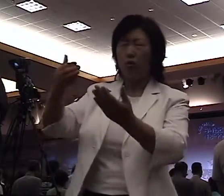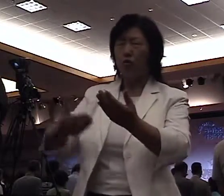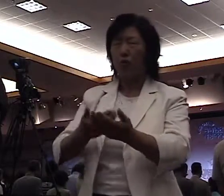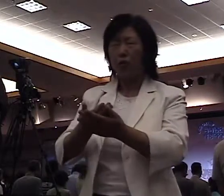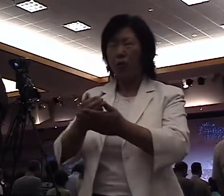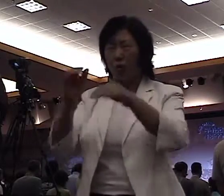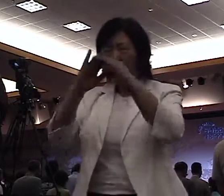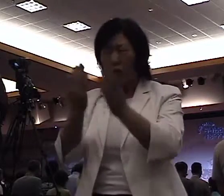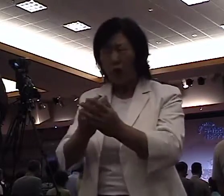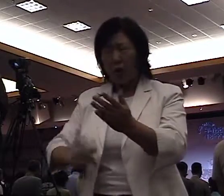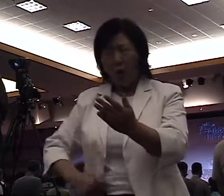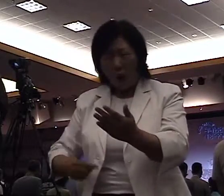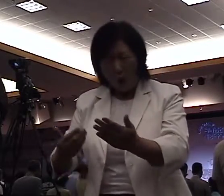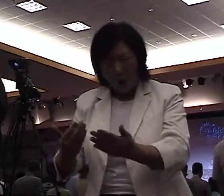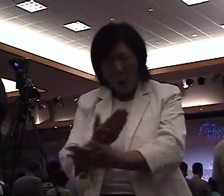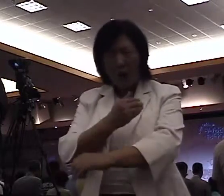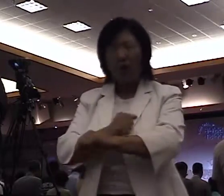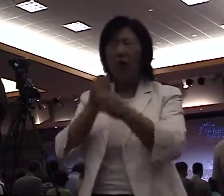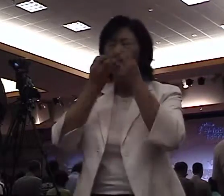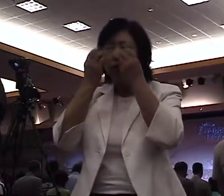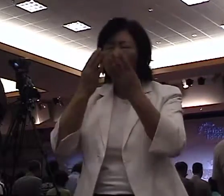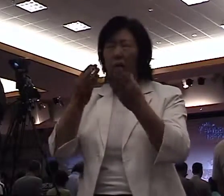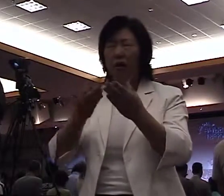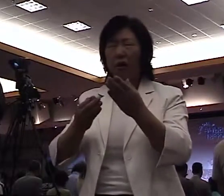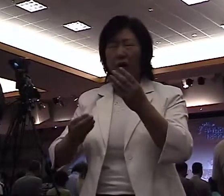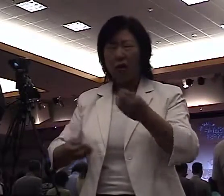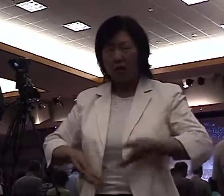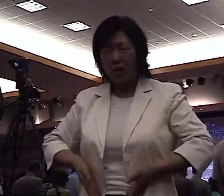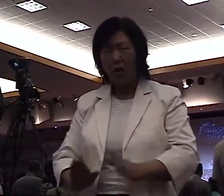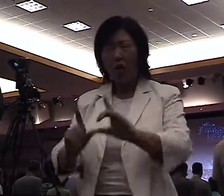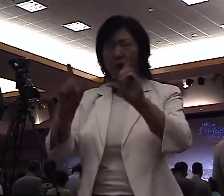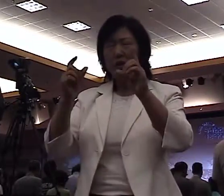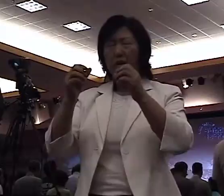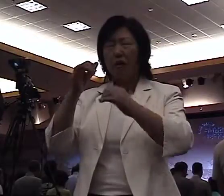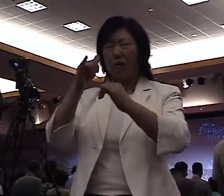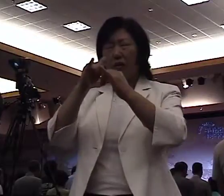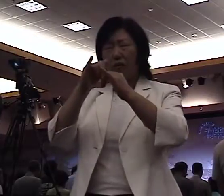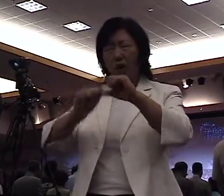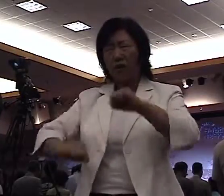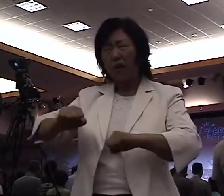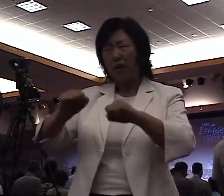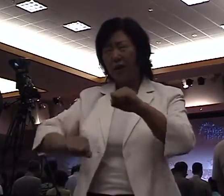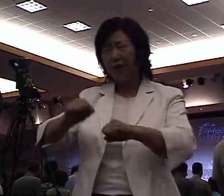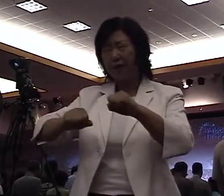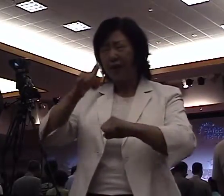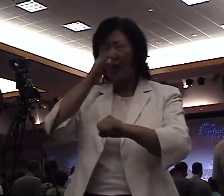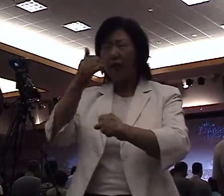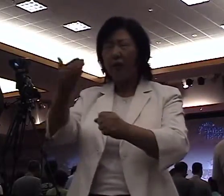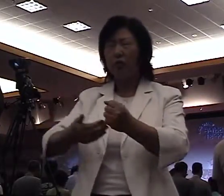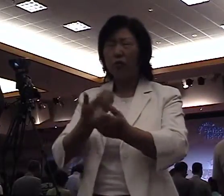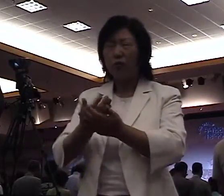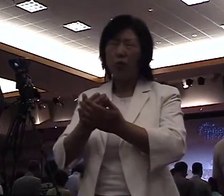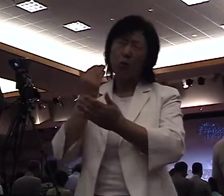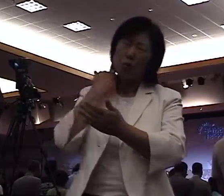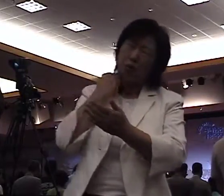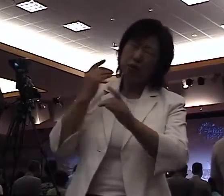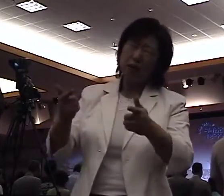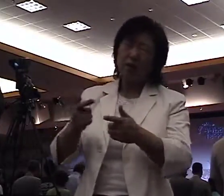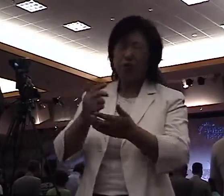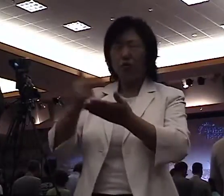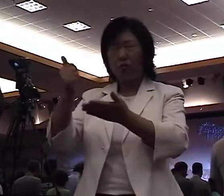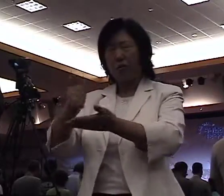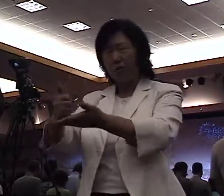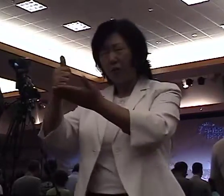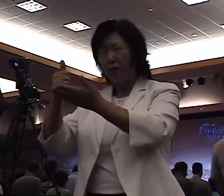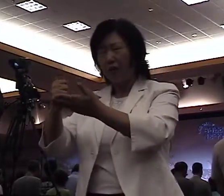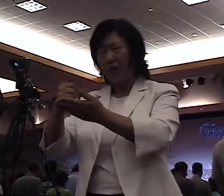모두가 통회하며 새롭게 태어나는 역사가 있게 하옵소서. 보이지 않는 주님의 섭리를